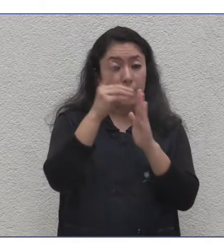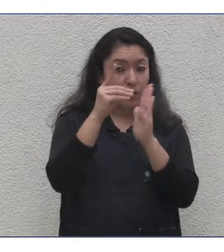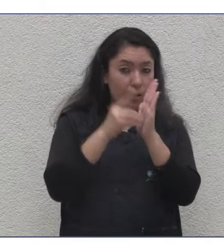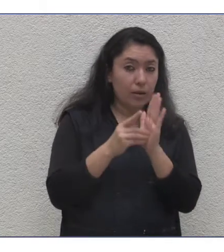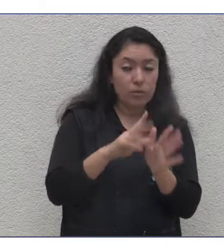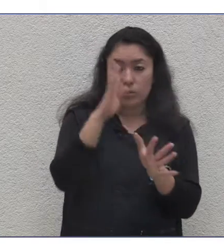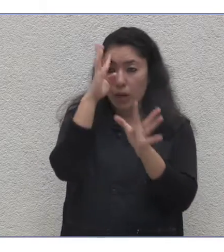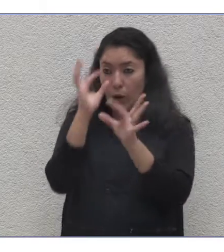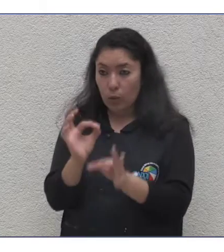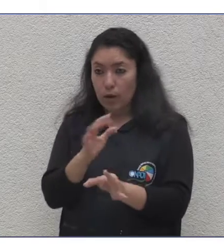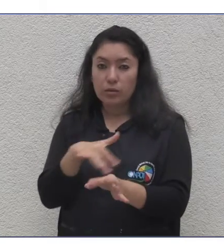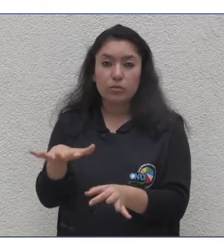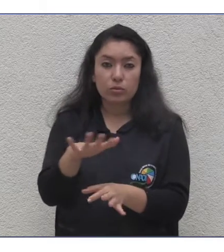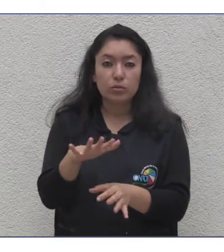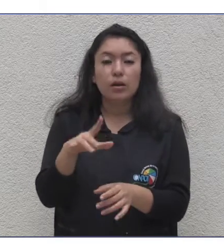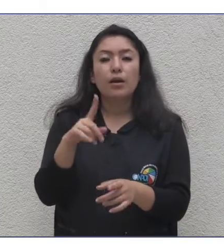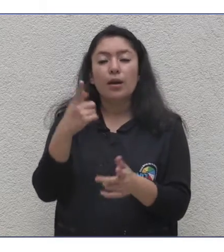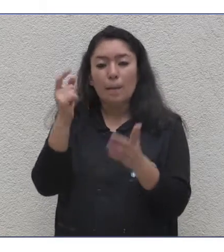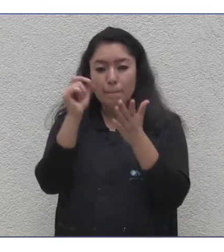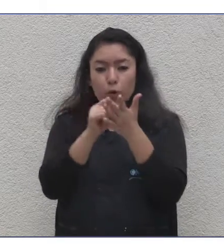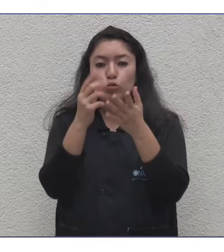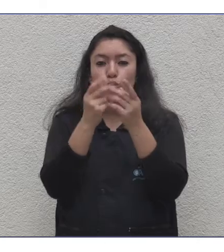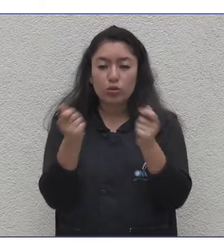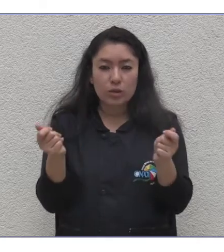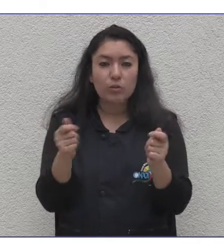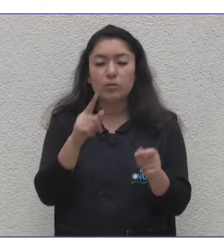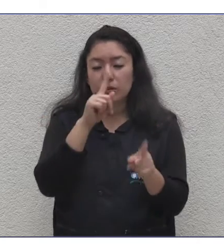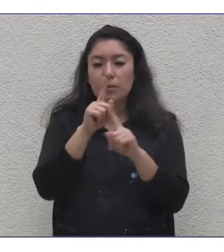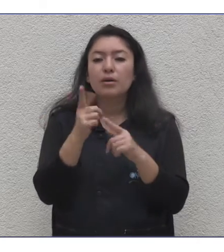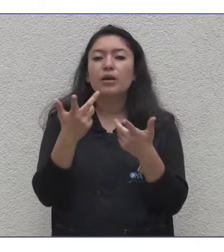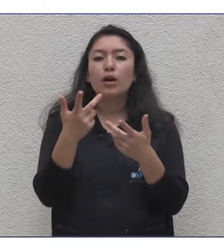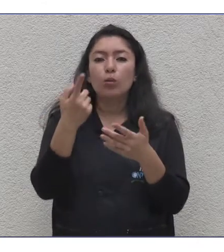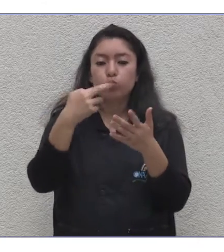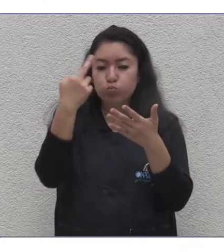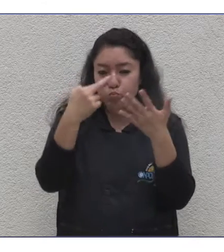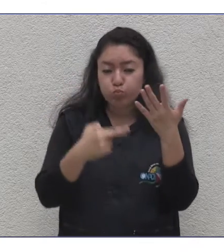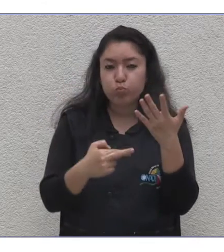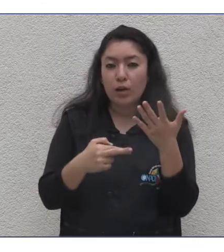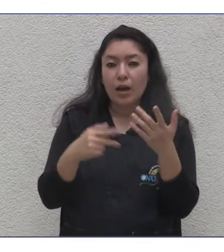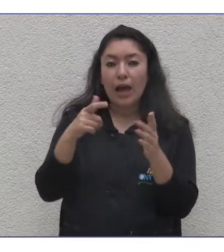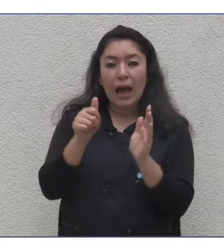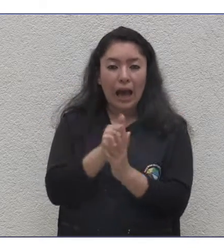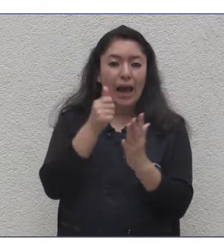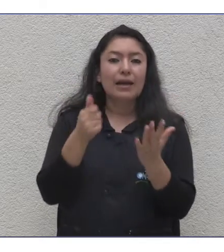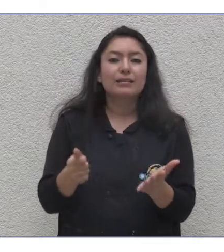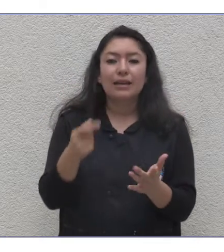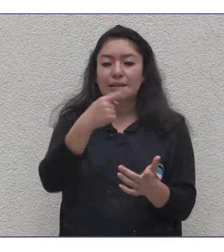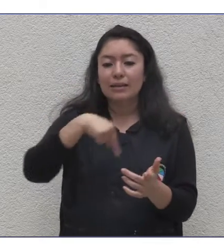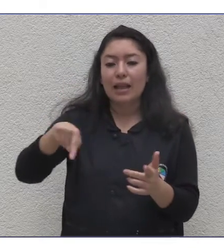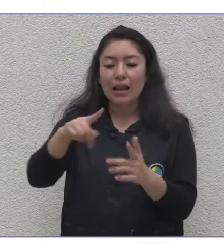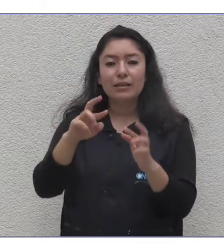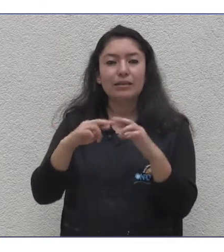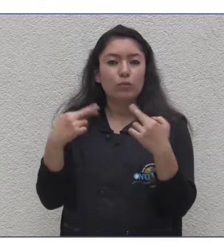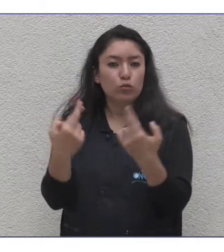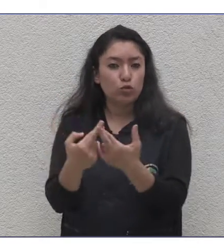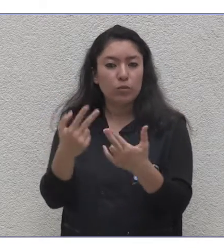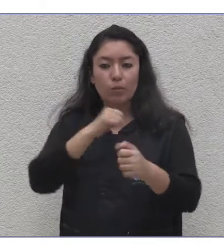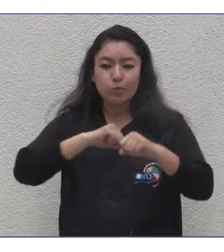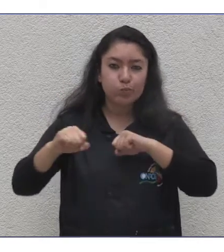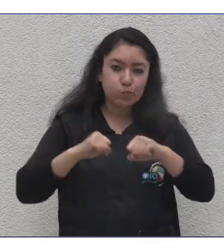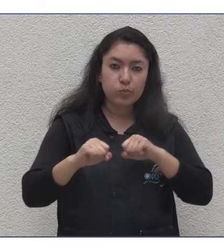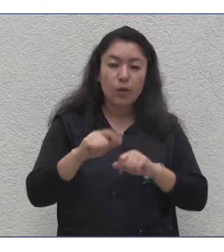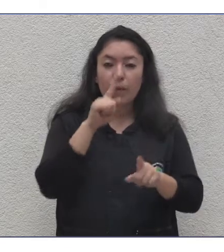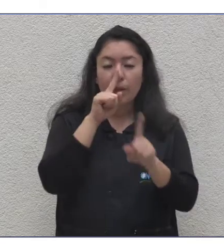decretos, los acuerdos, los puntos resolutivos, las resoluciones, actas de las sesiones de las comisiones de